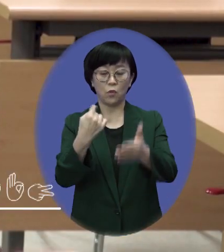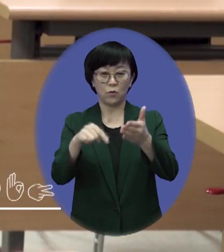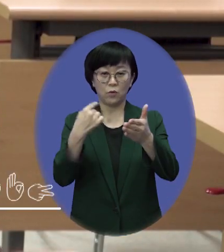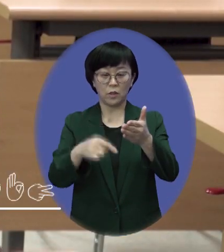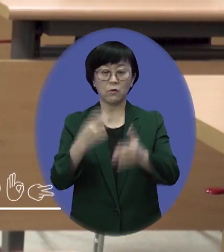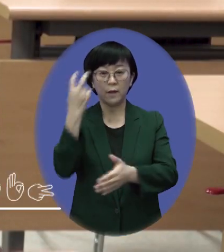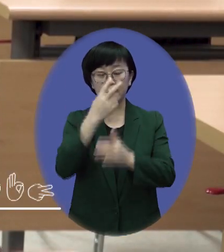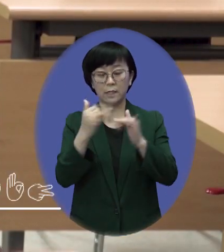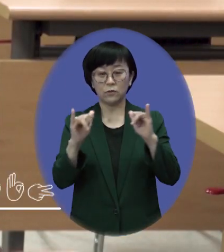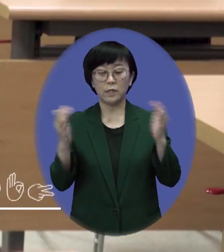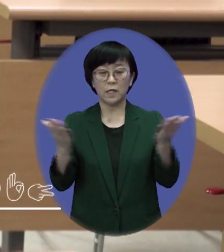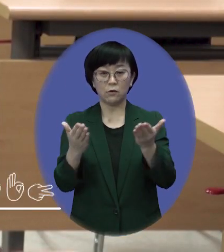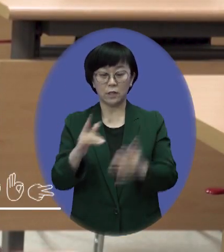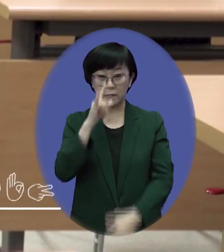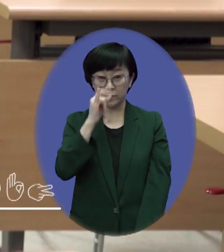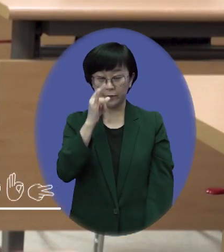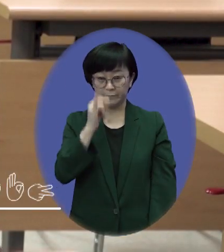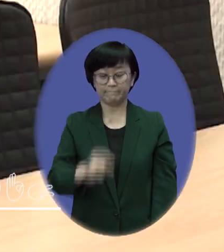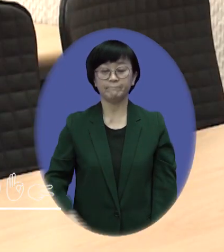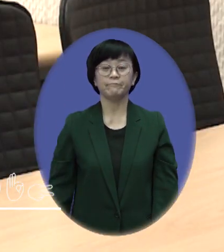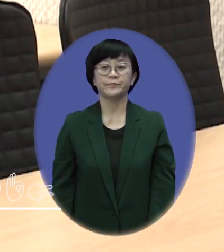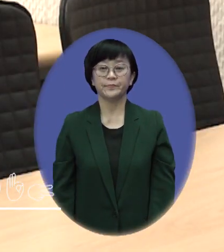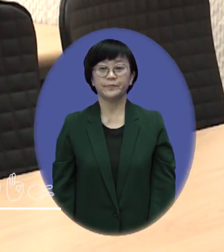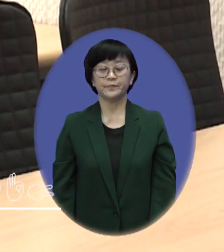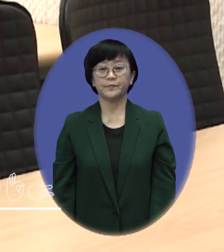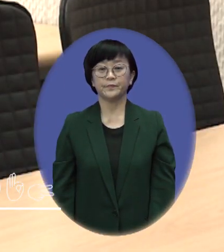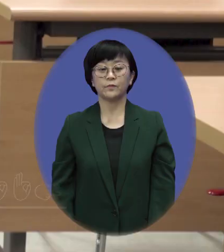전문교육원의 관리자로 있는 김선희입니다.